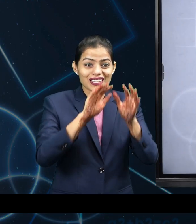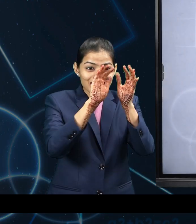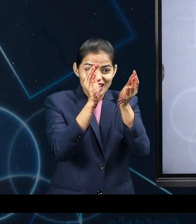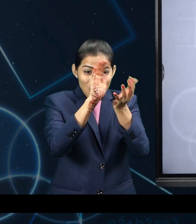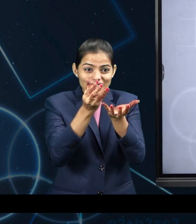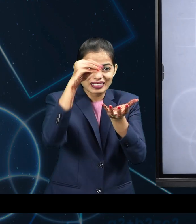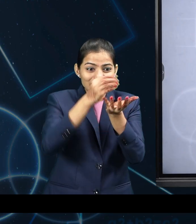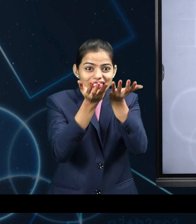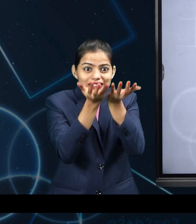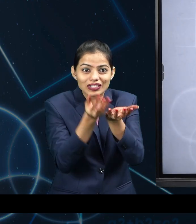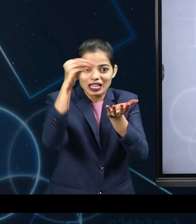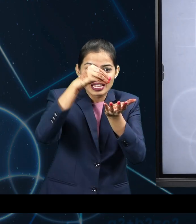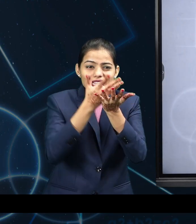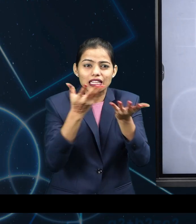का आयतन।